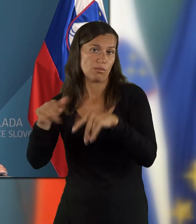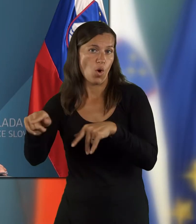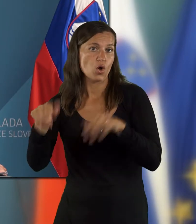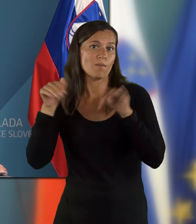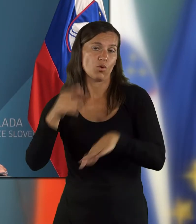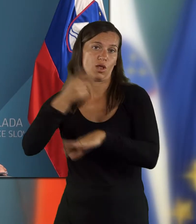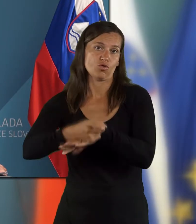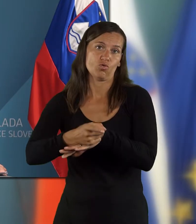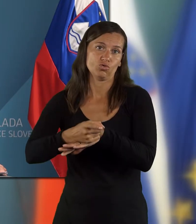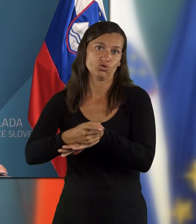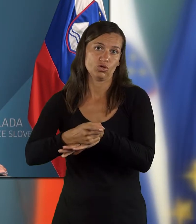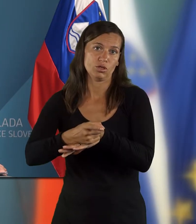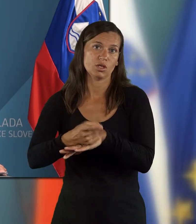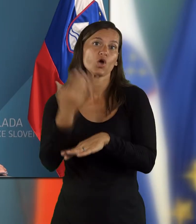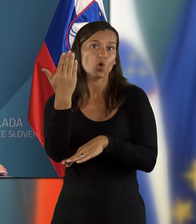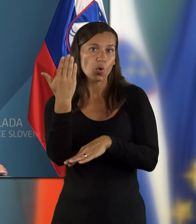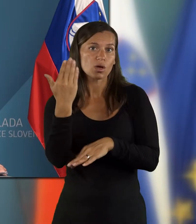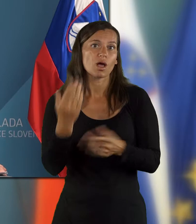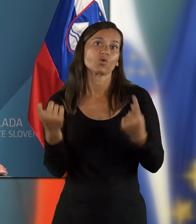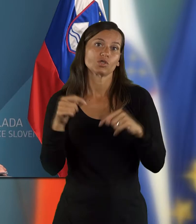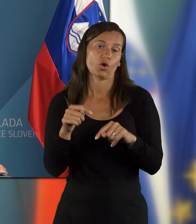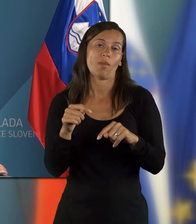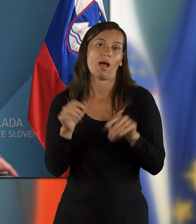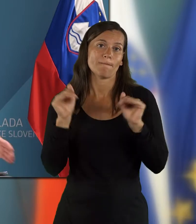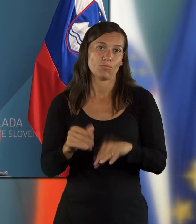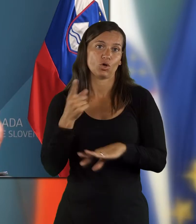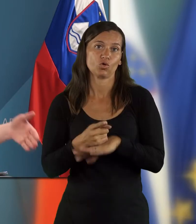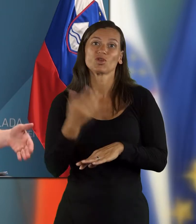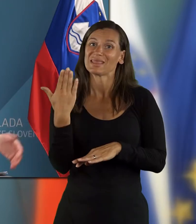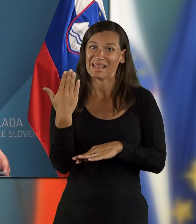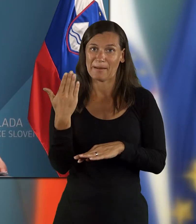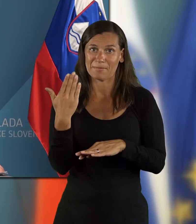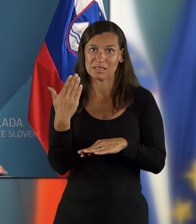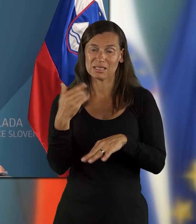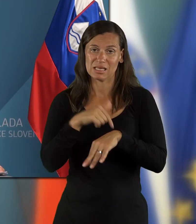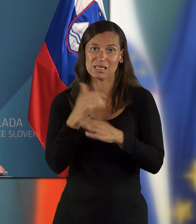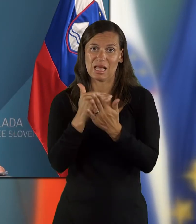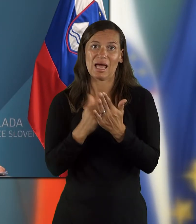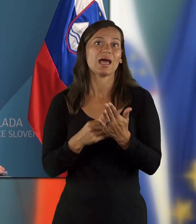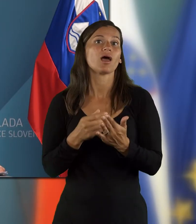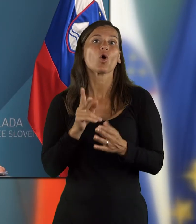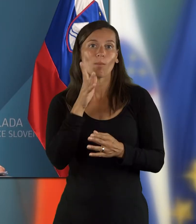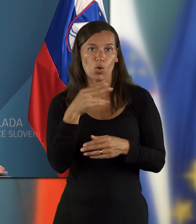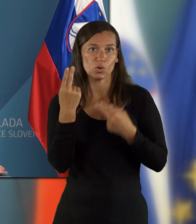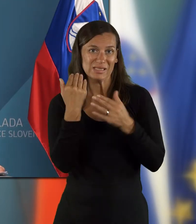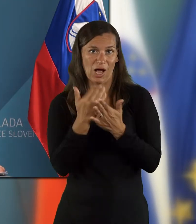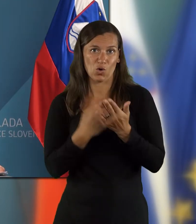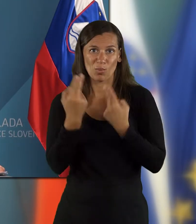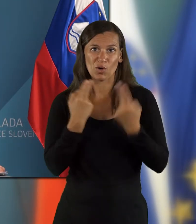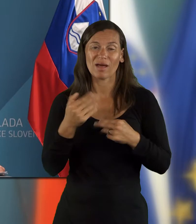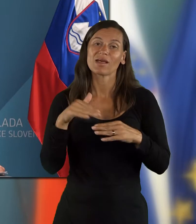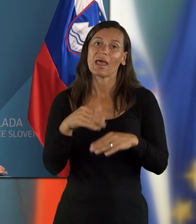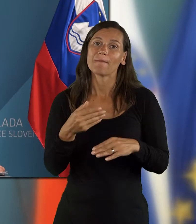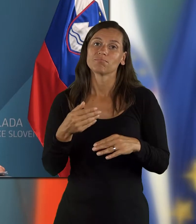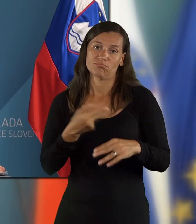da določi roke oziroma da določi termine, v katerih se bo zakon